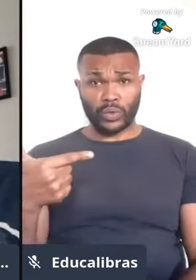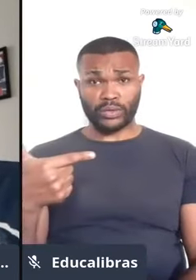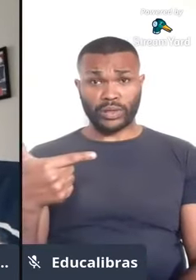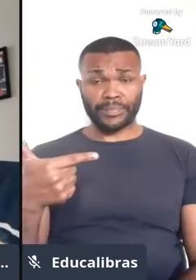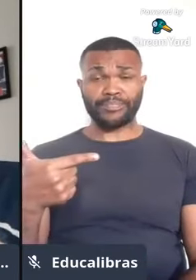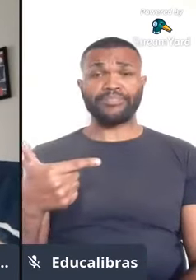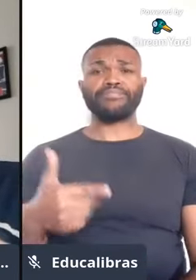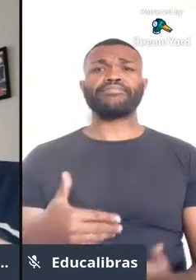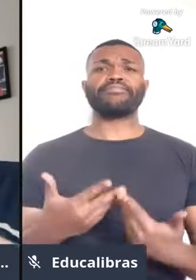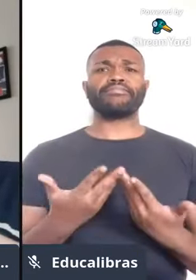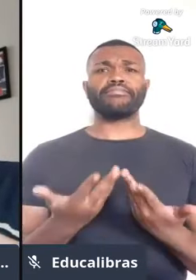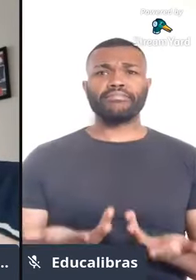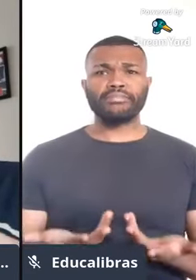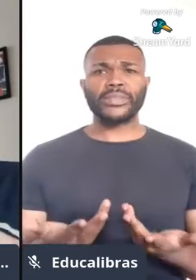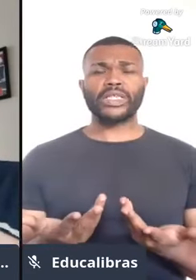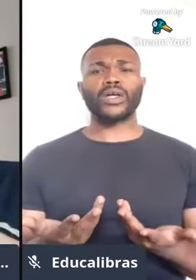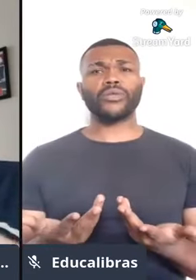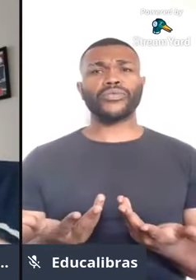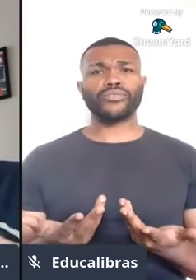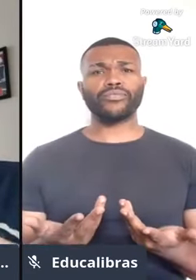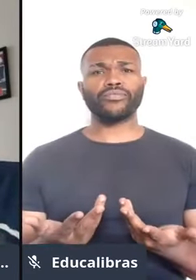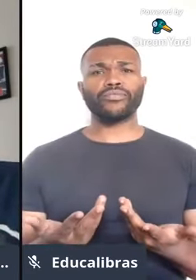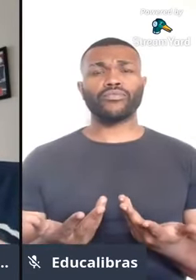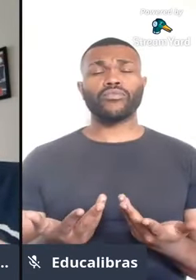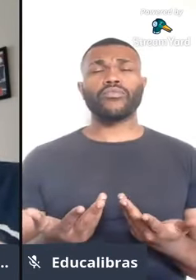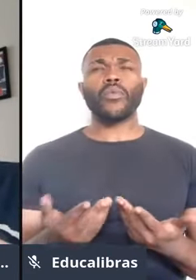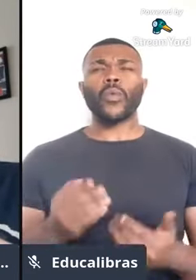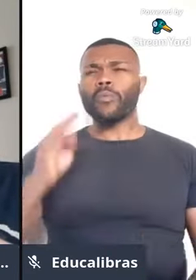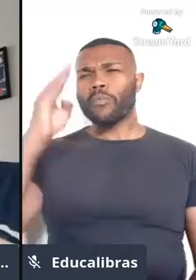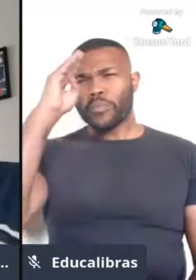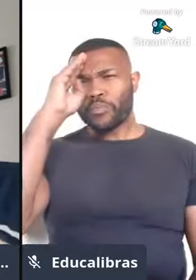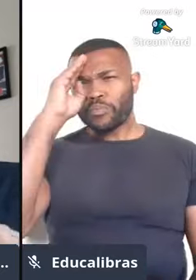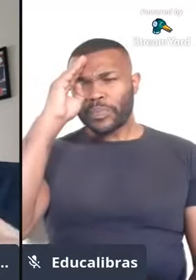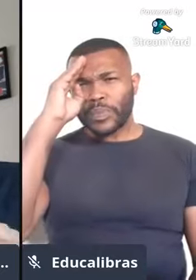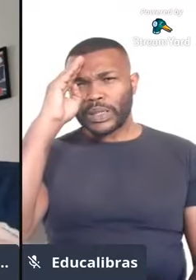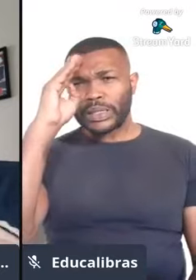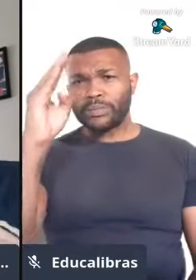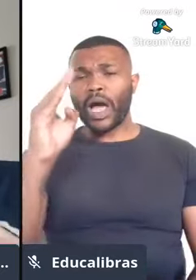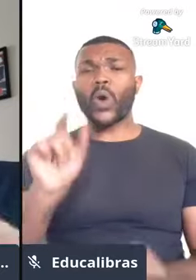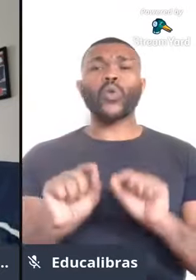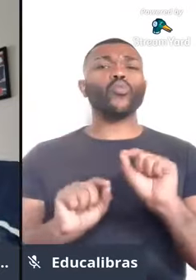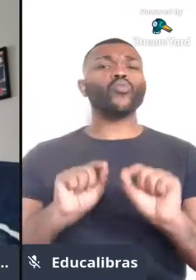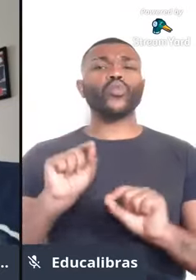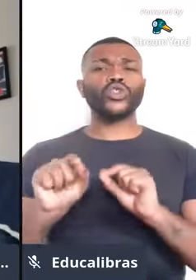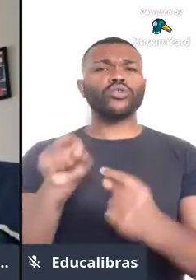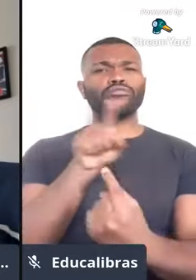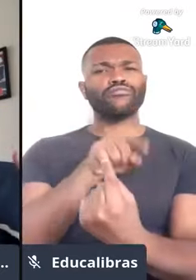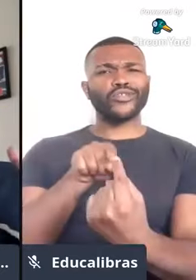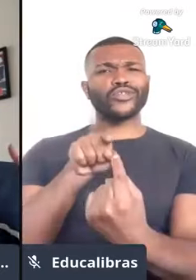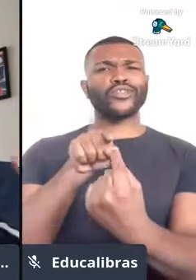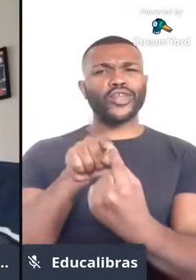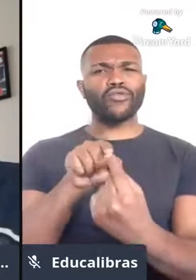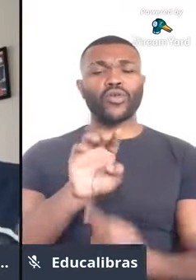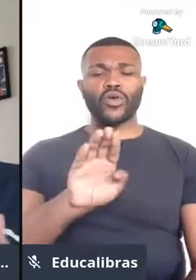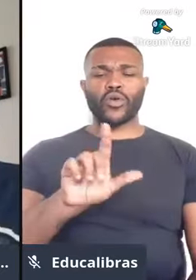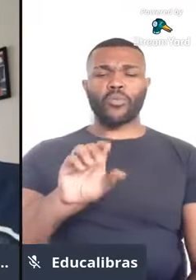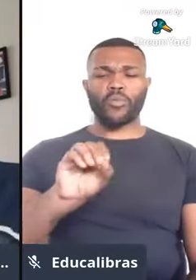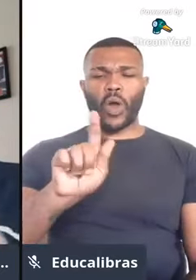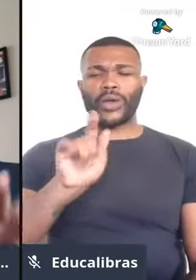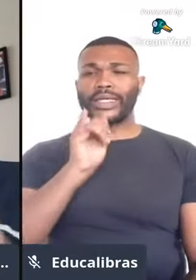assim, o ponto principal do blog não era o tamanho dele, era o